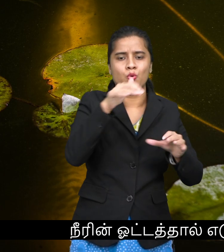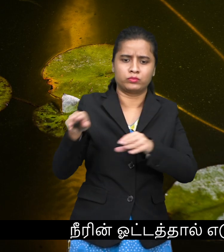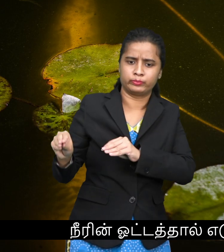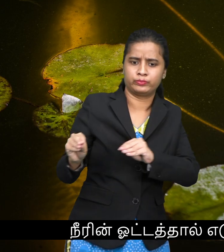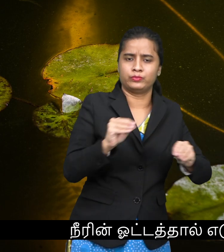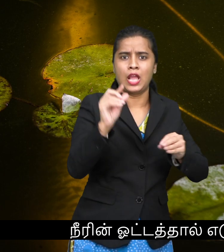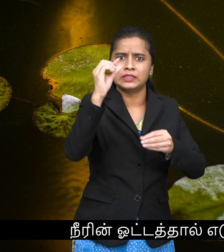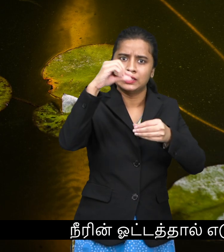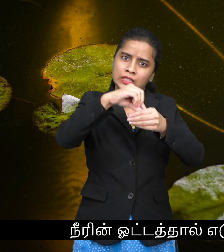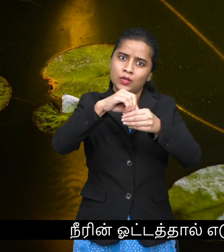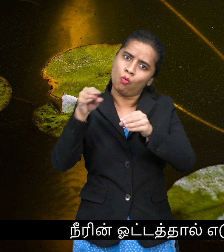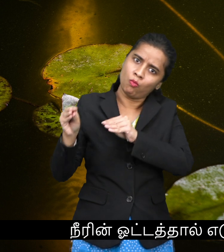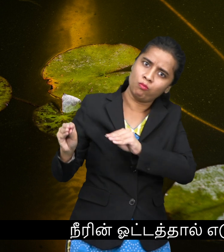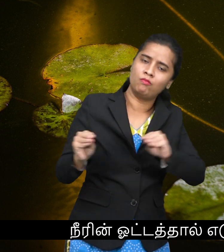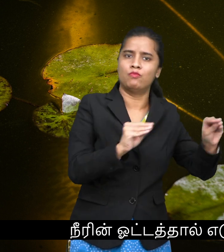செல்லப்படுகின்றன.